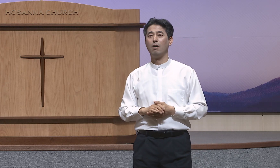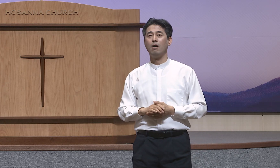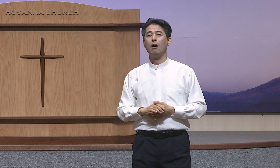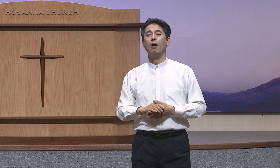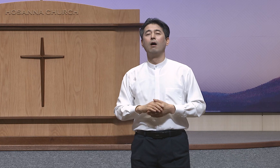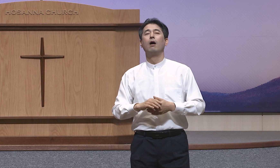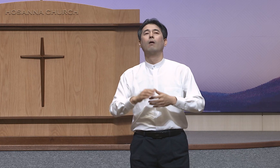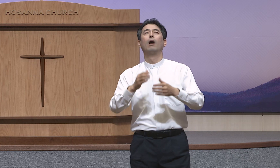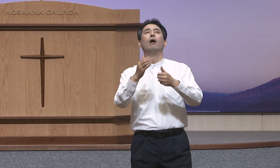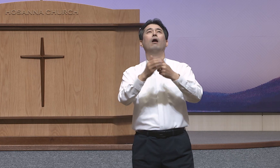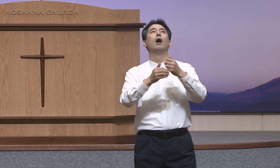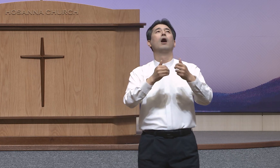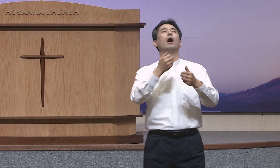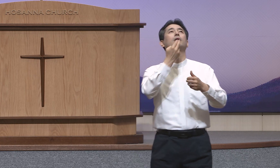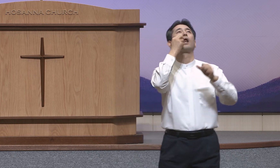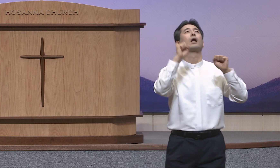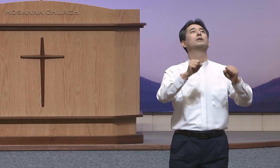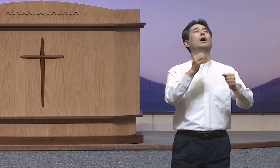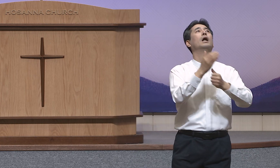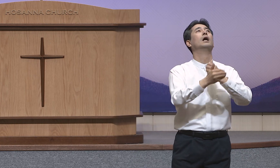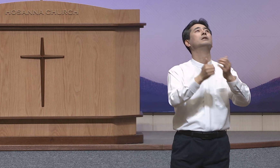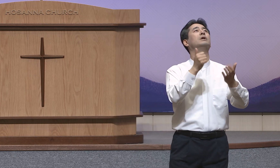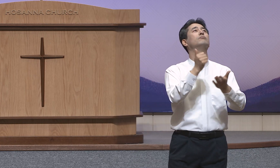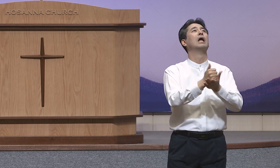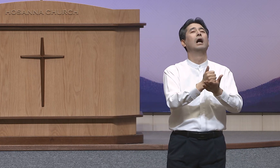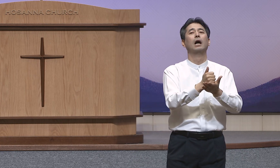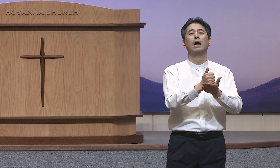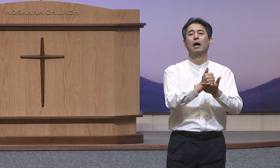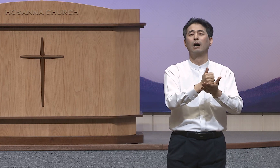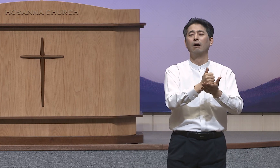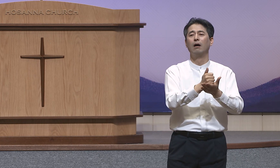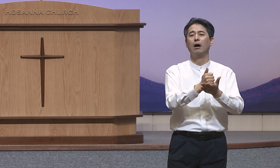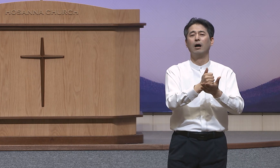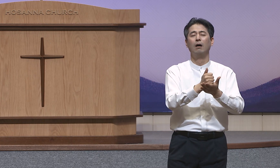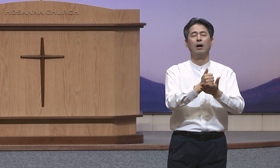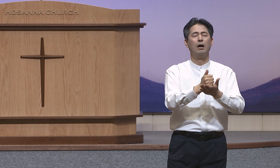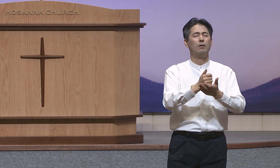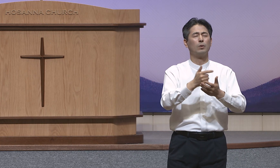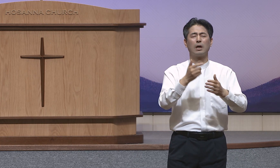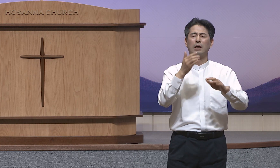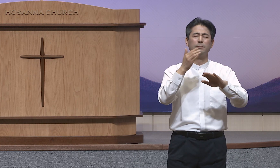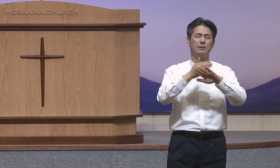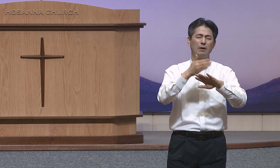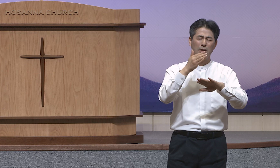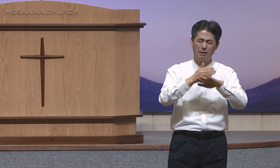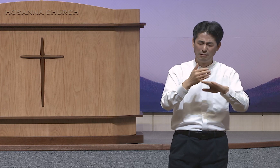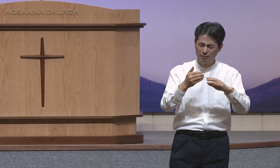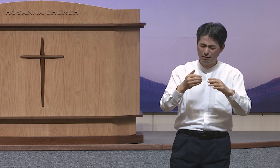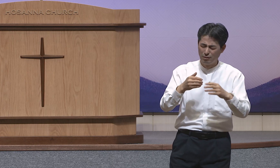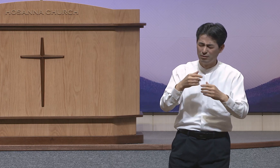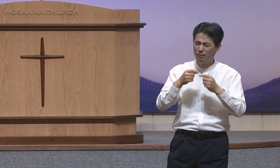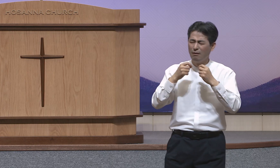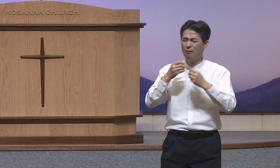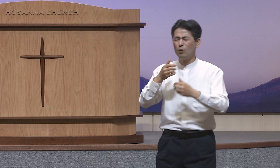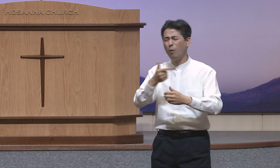병이 나았다라는 거예요. 그래서 정말 하나님이 살아계시는구나 라는 것을 그 순간에 깨닫고